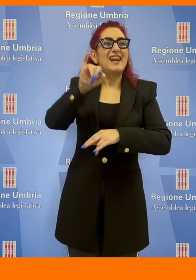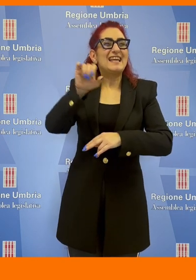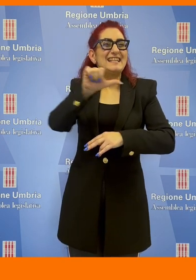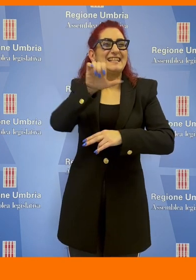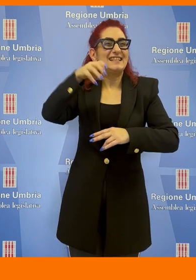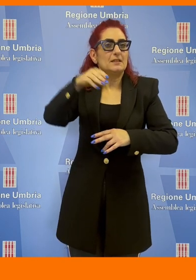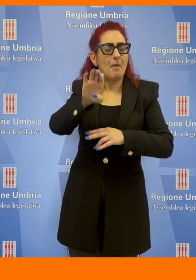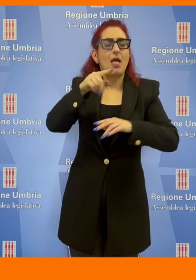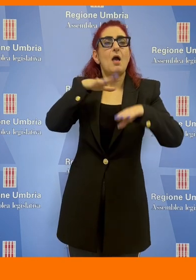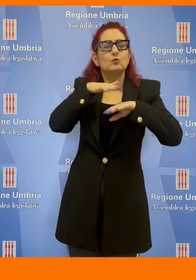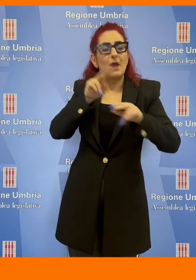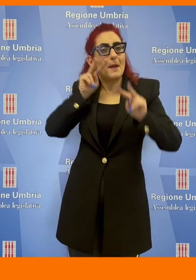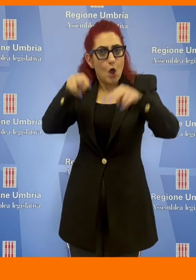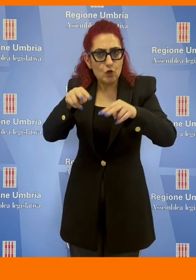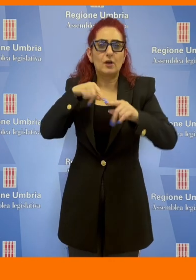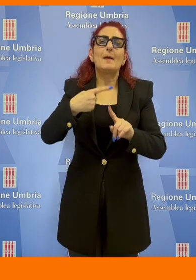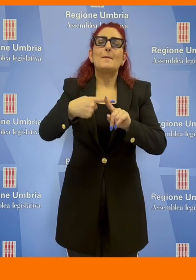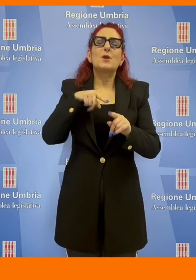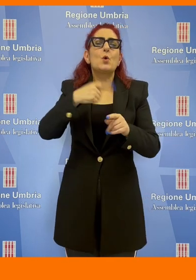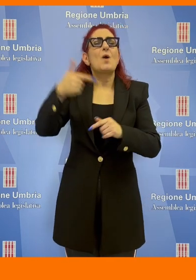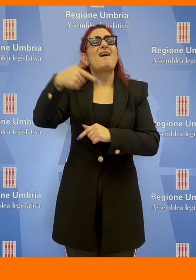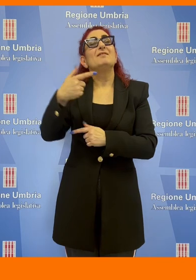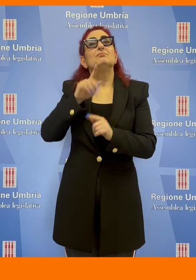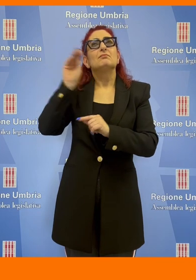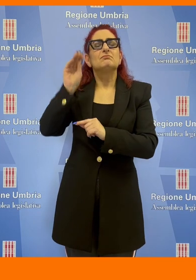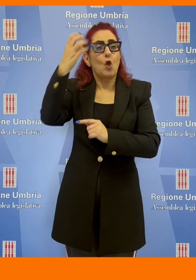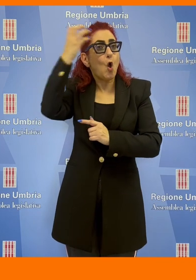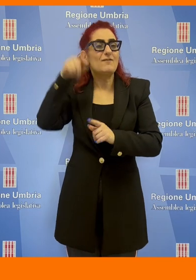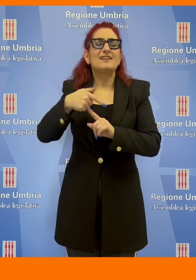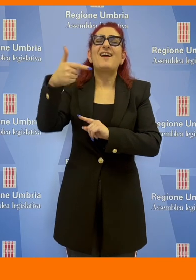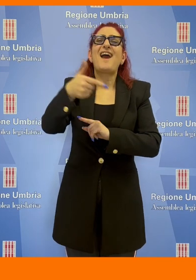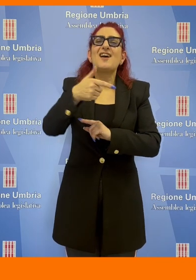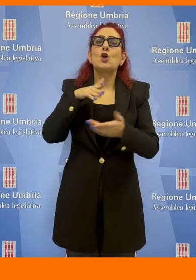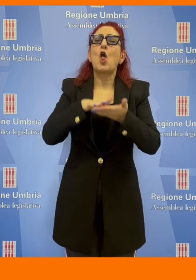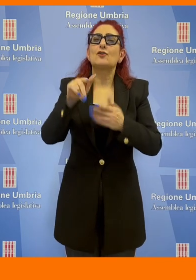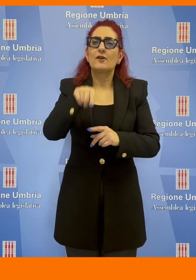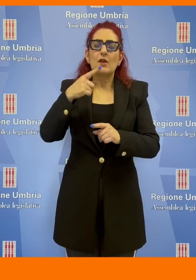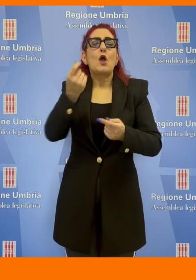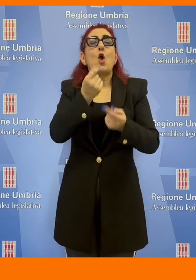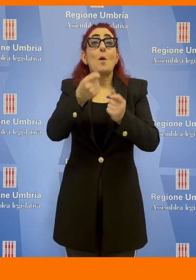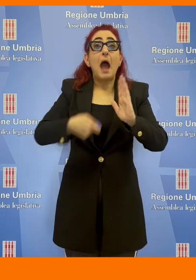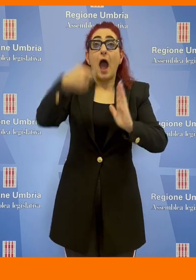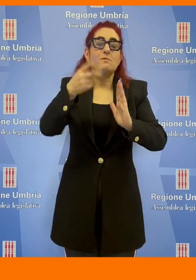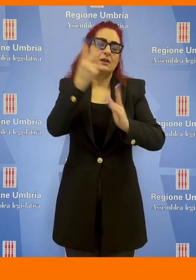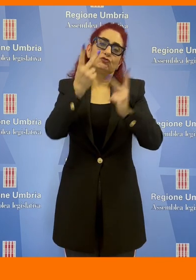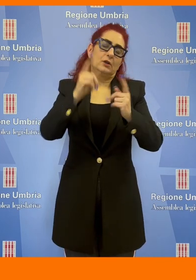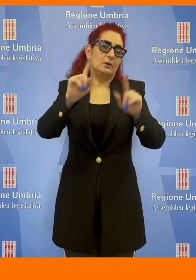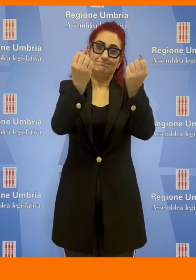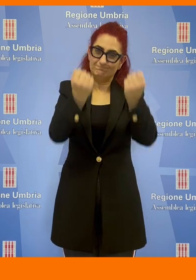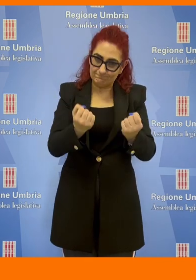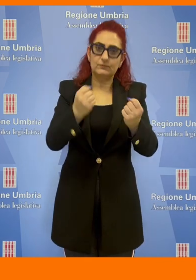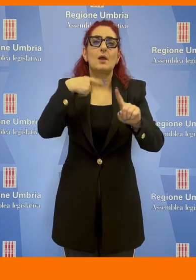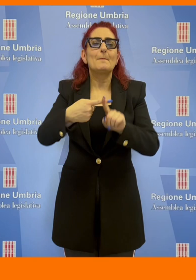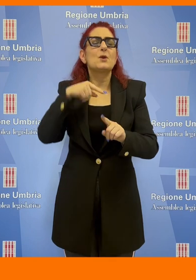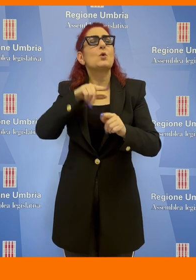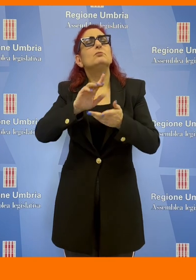affinché garantisca il mantenimento del gasolio agevolato, promuovendo politiche volte al contenimento del suo prezzo. Incrementare la dotazione finanziaria a